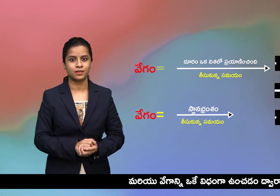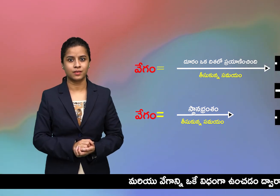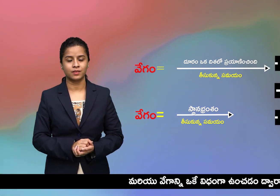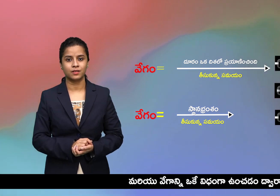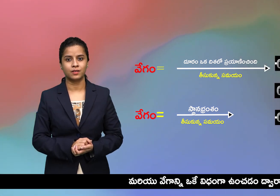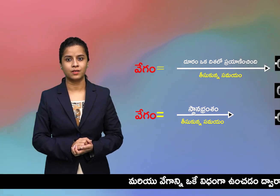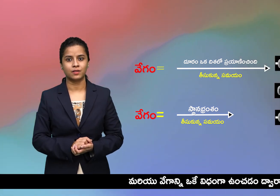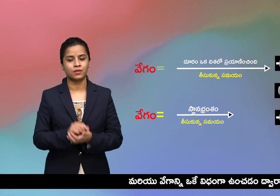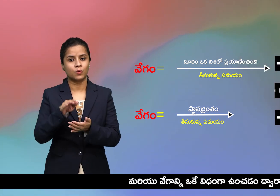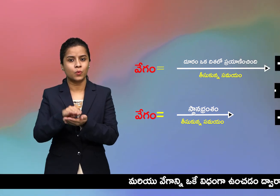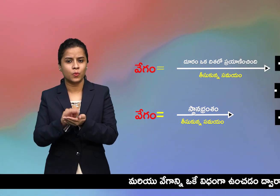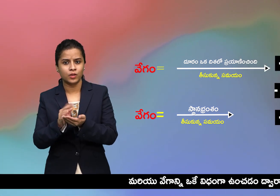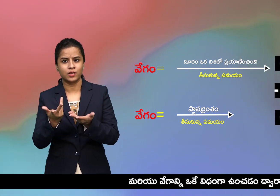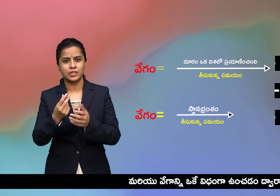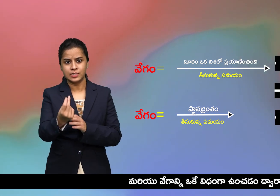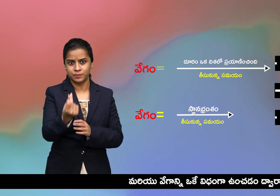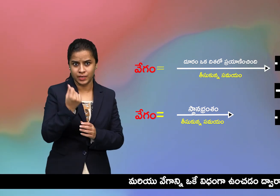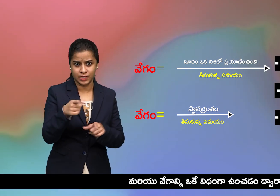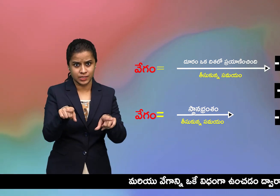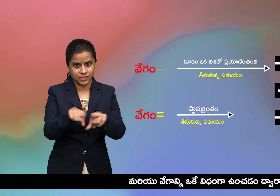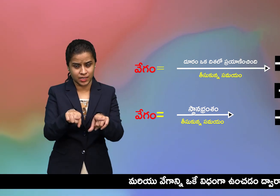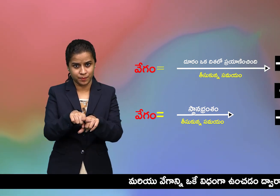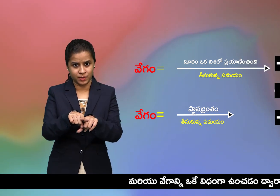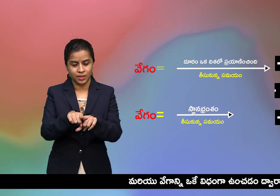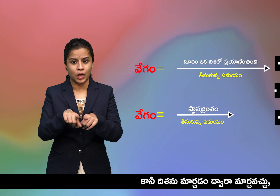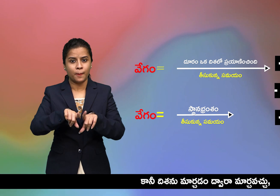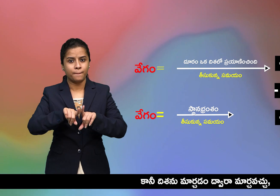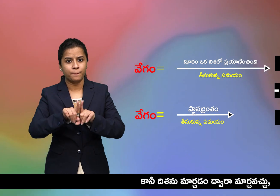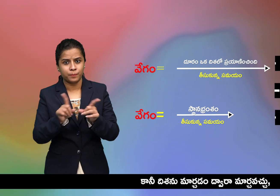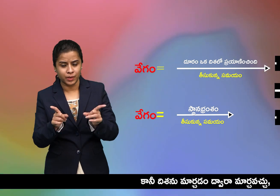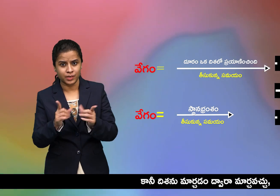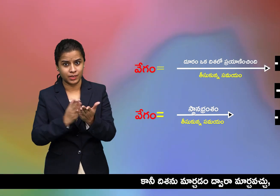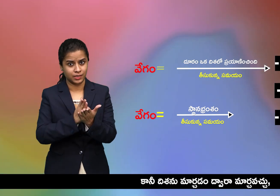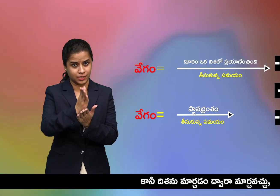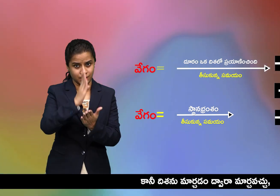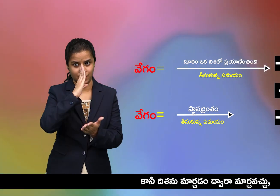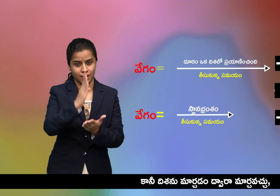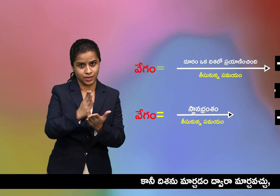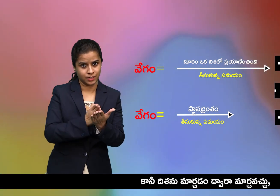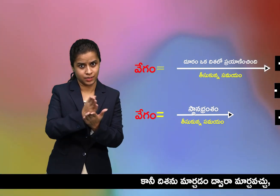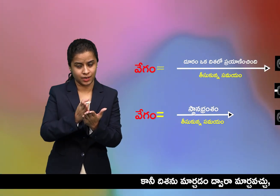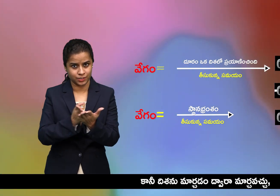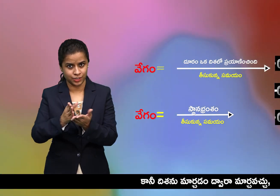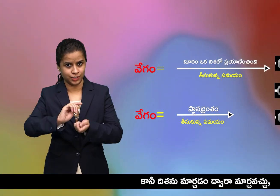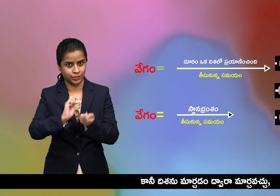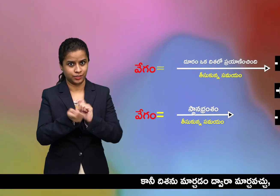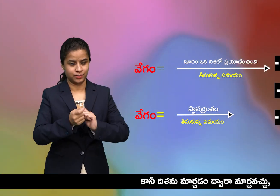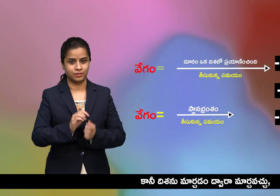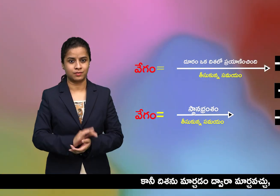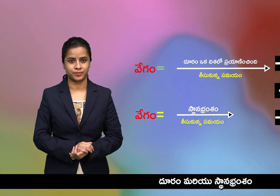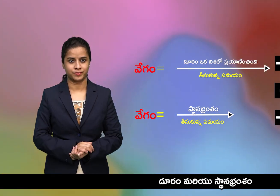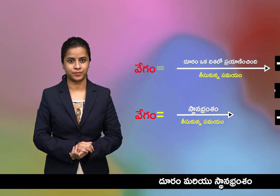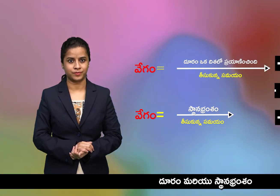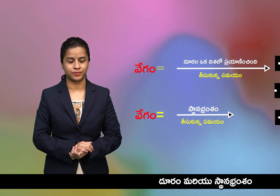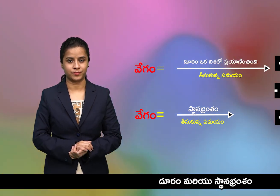మరియు వేగాన్ని ఒకే విధంగా ఉంచడం ద్వారా కానీ దిశను మార్చడం ద్వారా